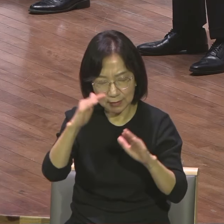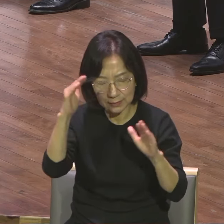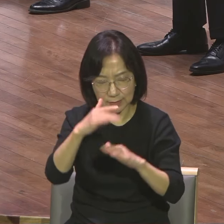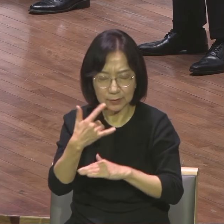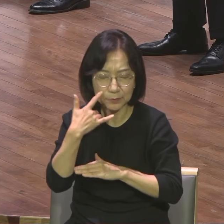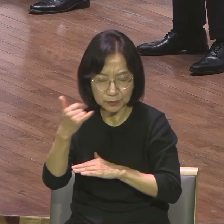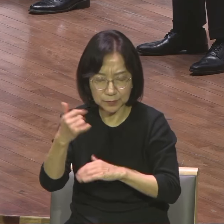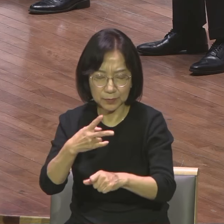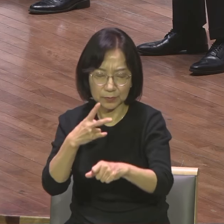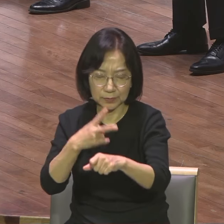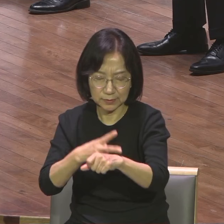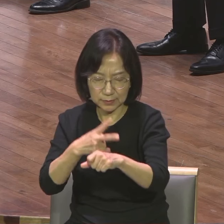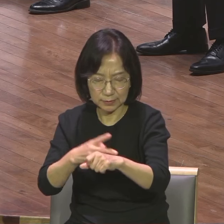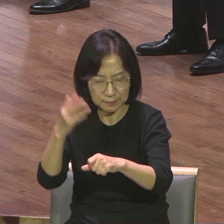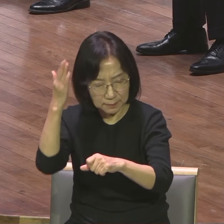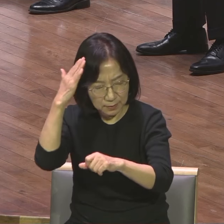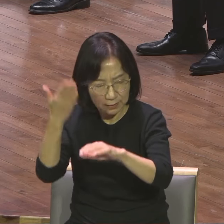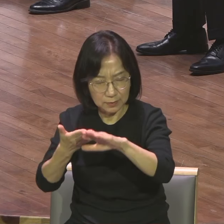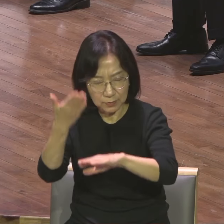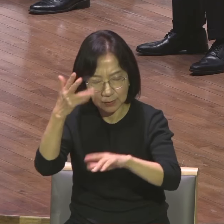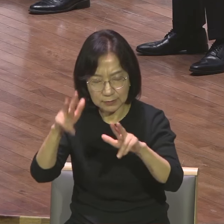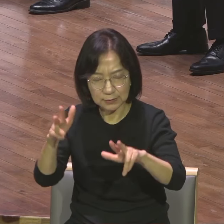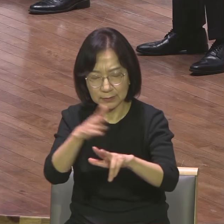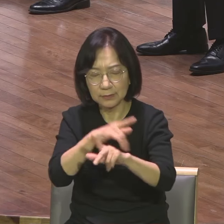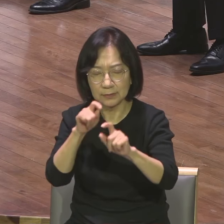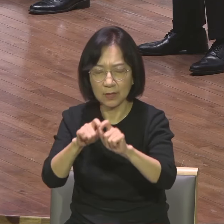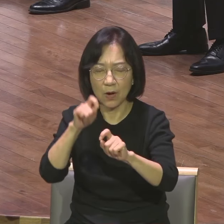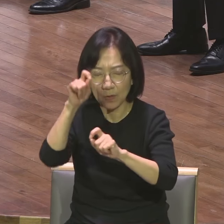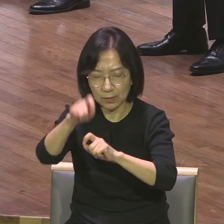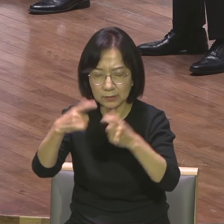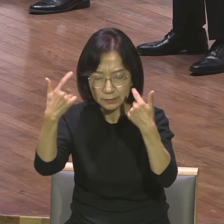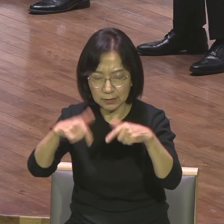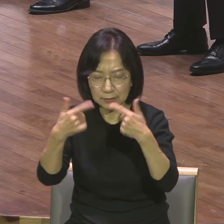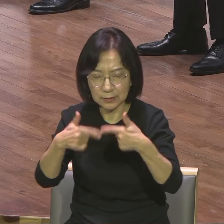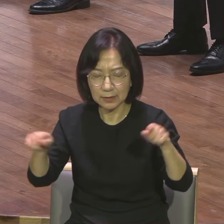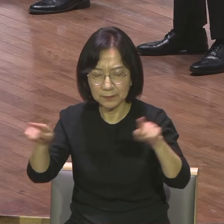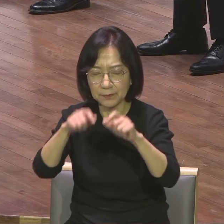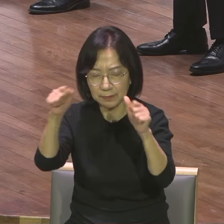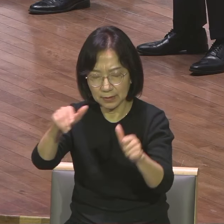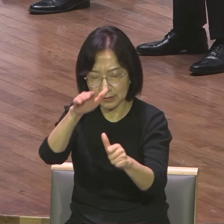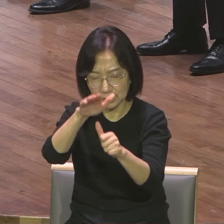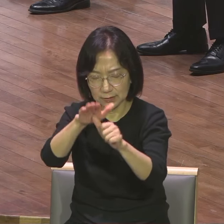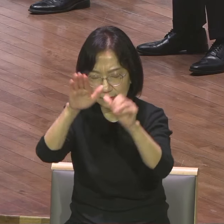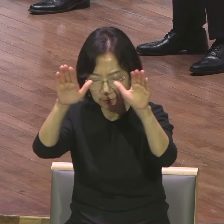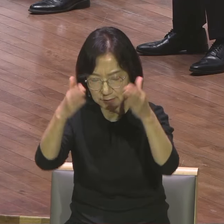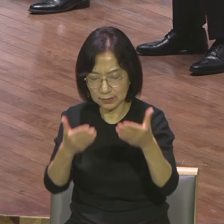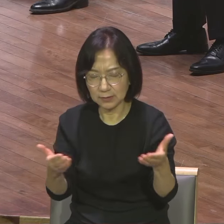머리머리 위에 이제부터 영원토록 항상 함께 계실지어다. 아멘.